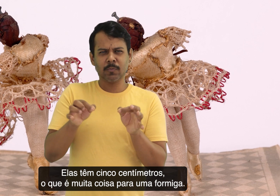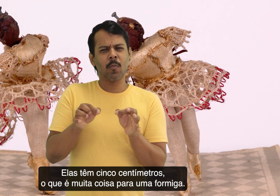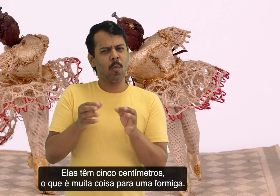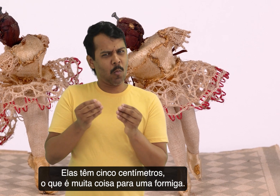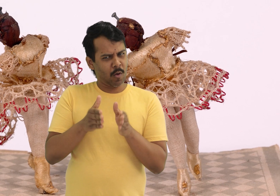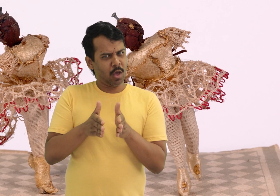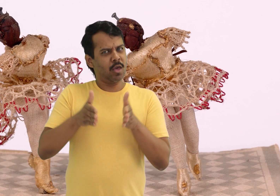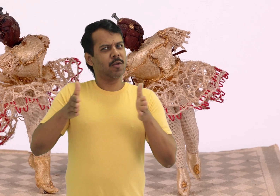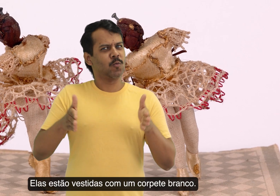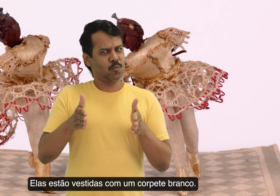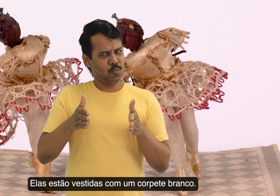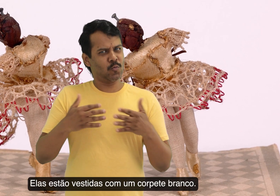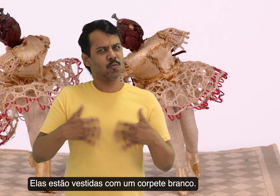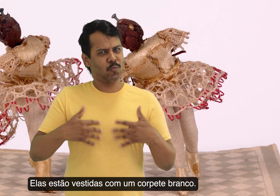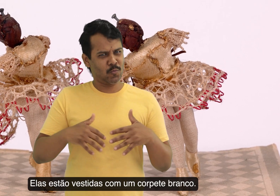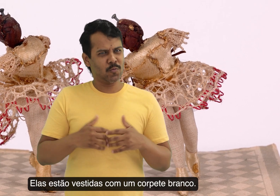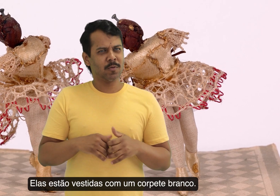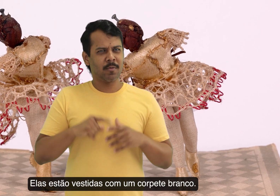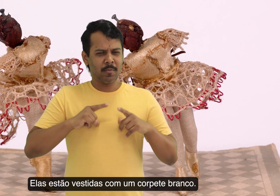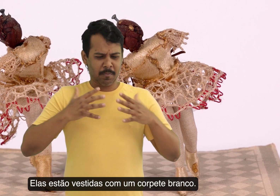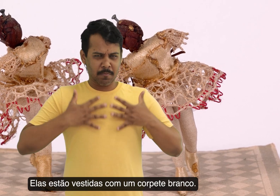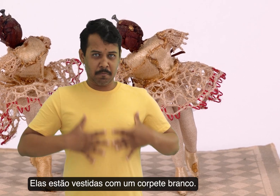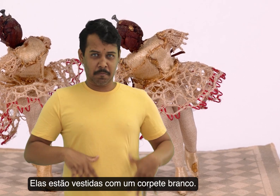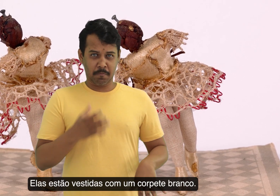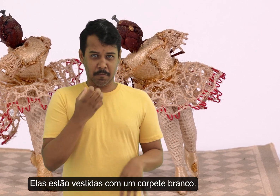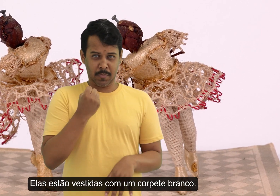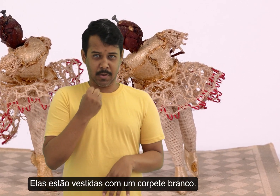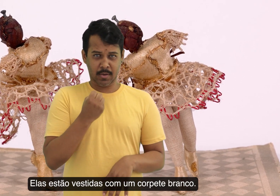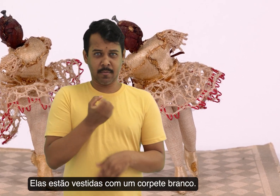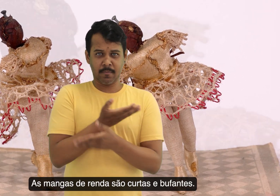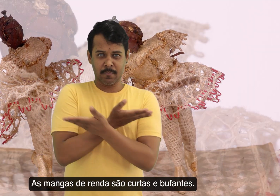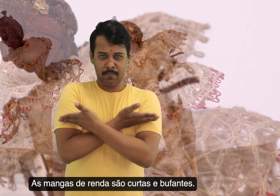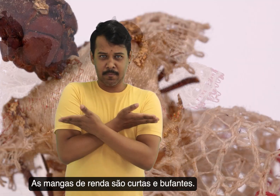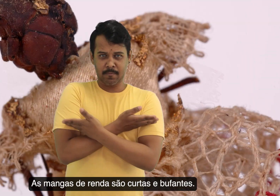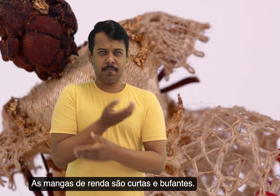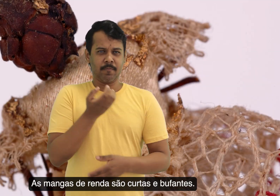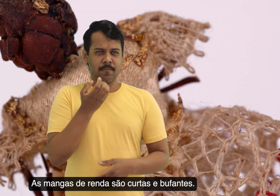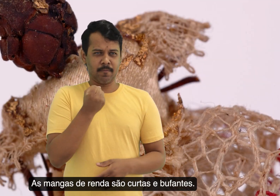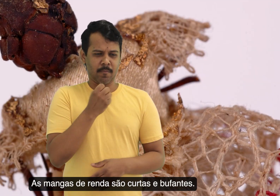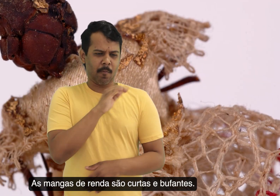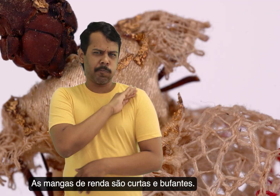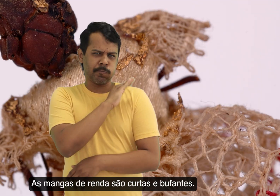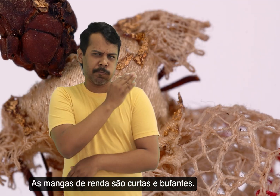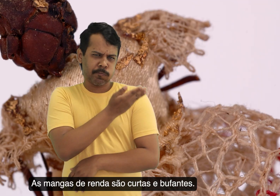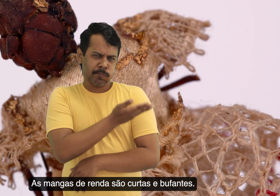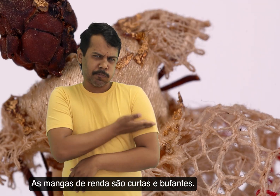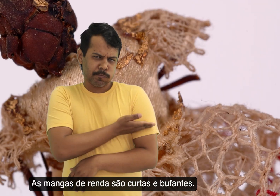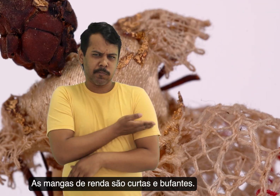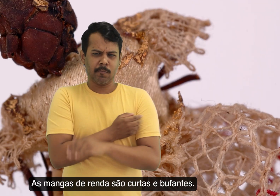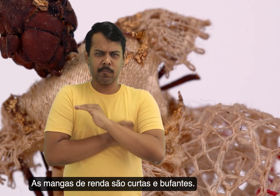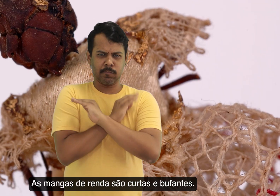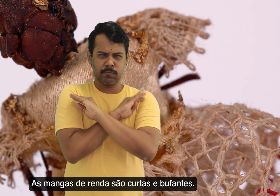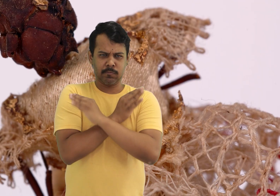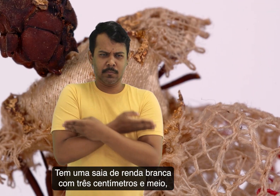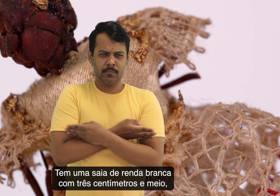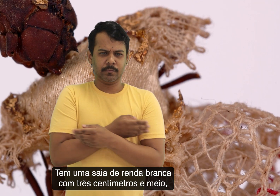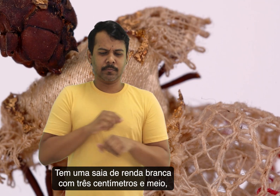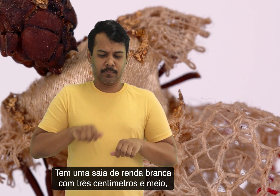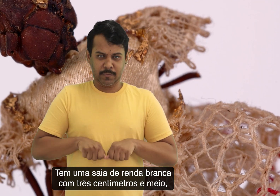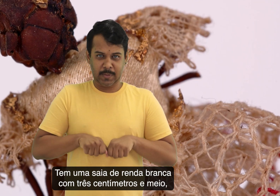coisa para uma formiga. Elas estão vestidas com um corpete branco. As mangas de renda são curtas e bufantes. Tem uma